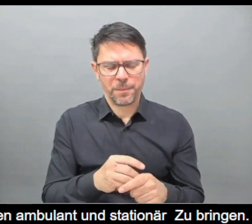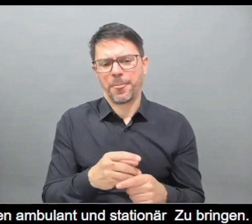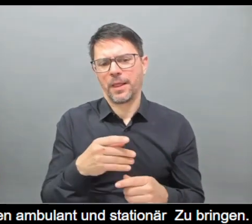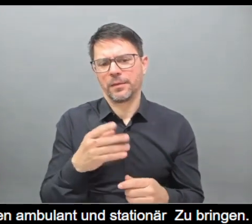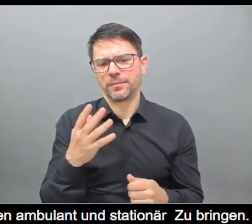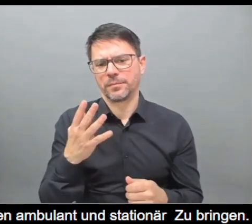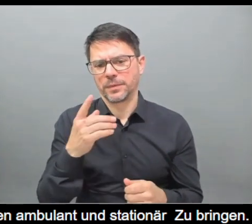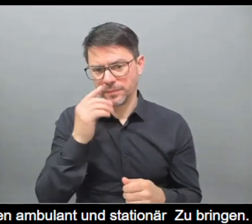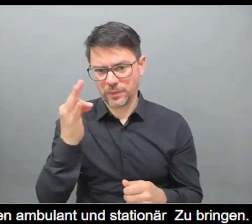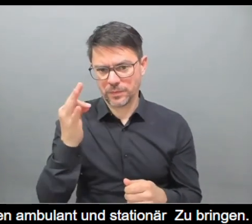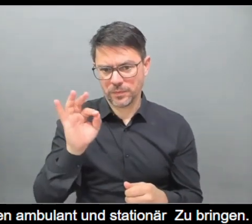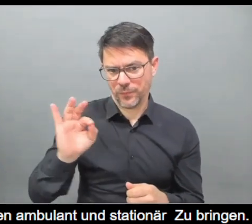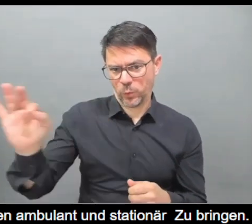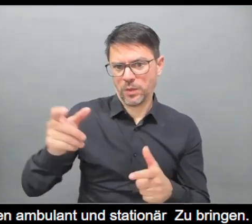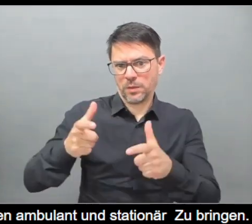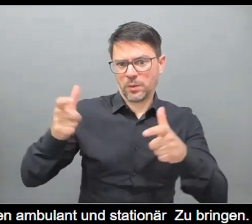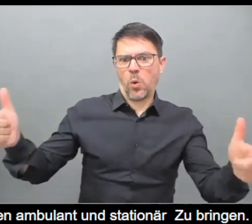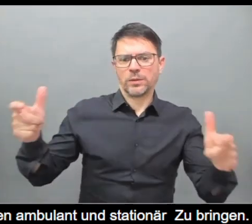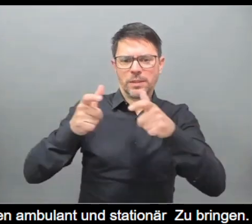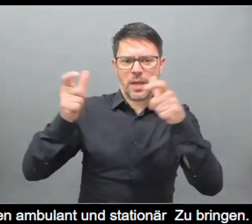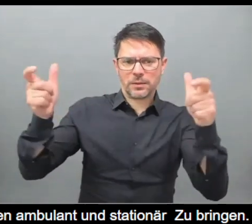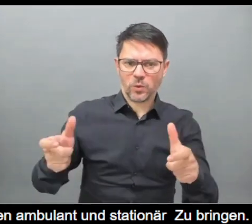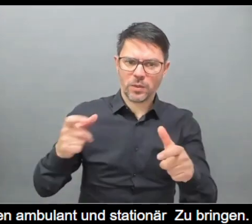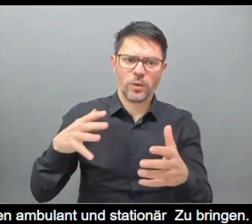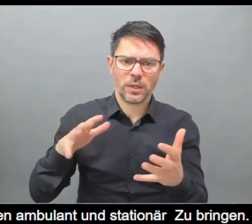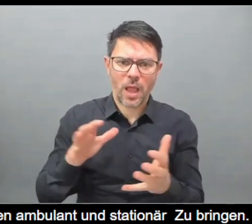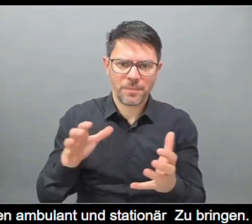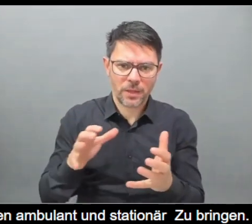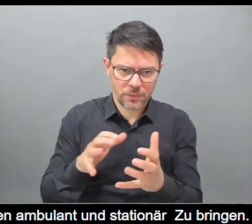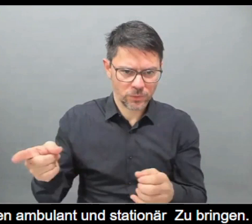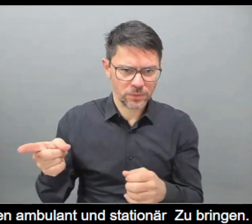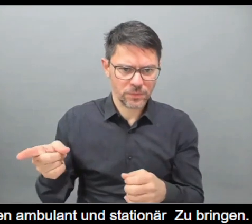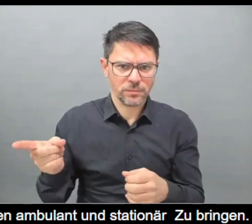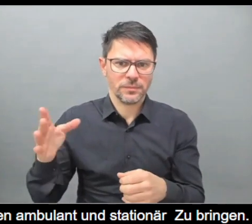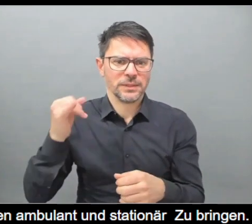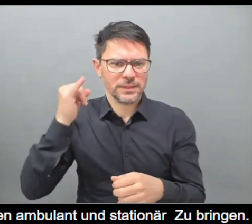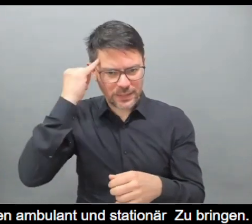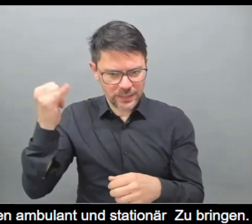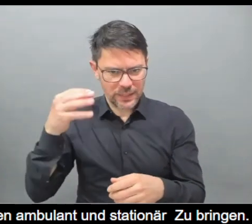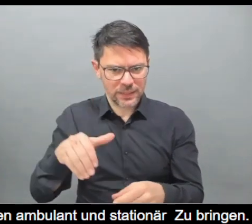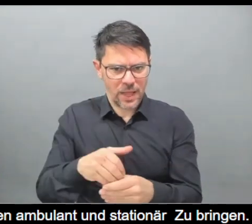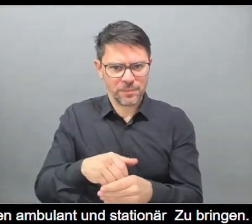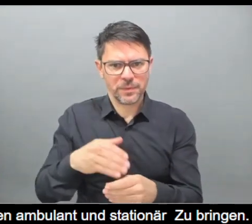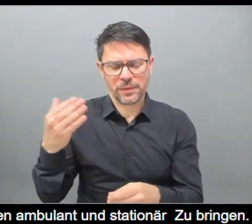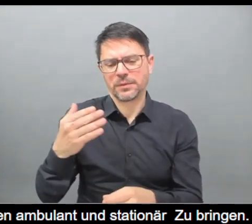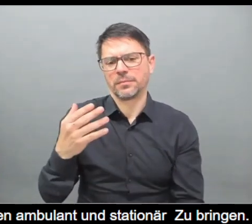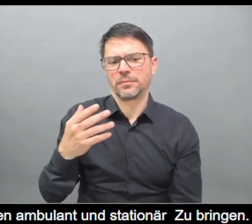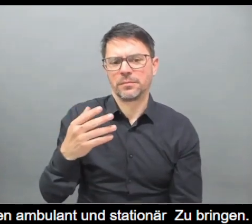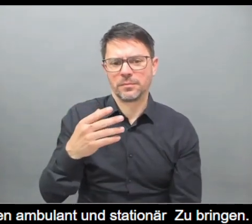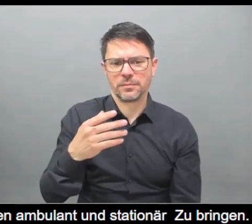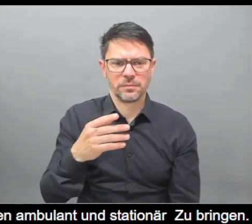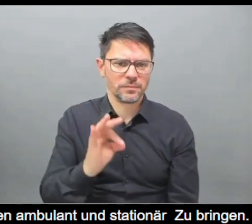ein Level 2, Level 3 Krankenhaus, darf es gar kein kleines, normales Regelgrundversorgungshaus geben. Das ist der Grundgedanke dabei. Und das würde